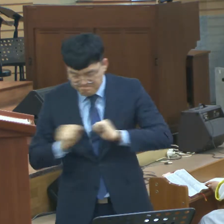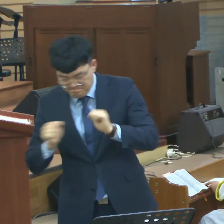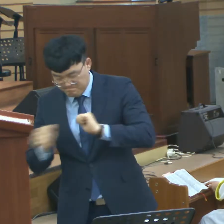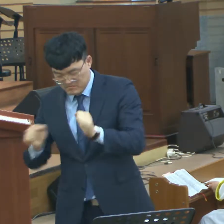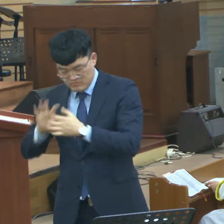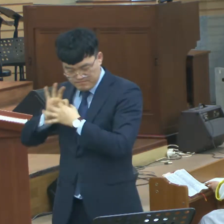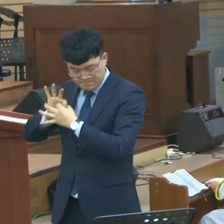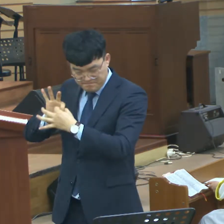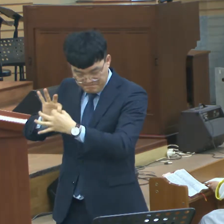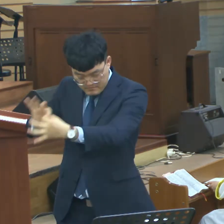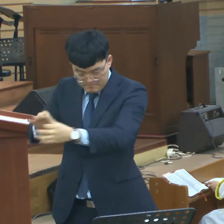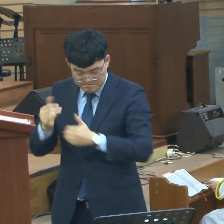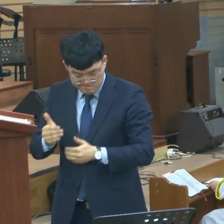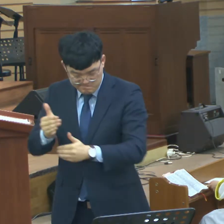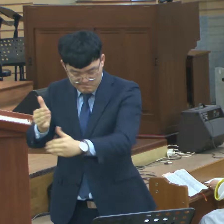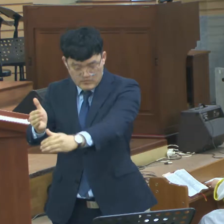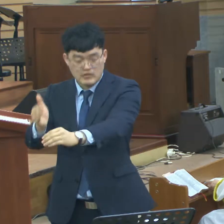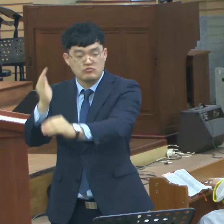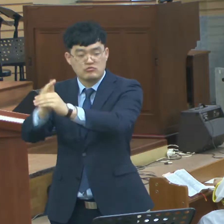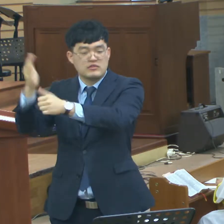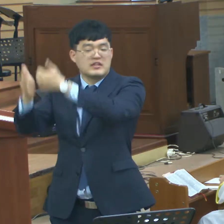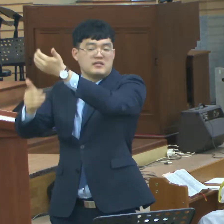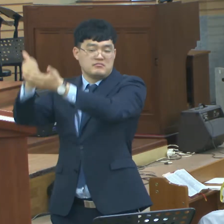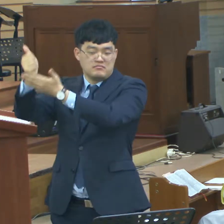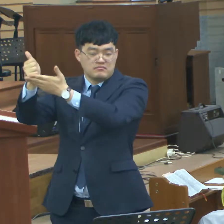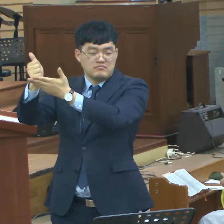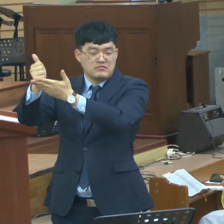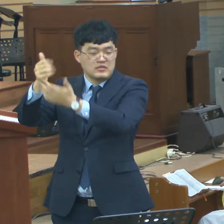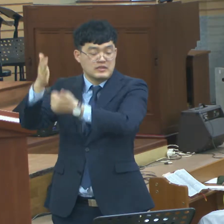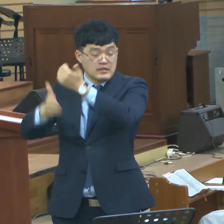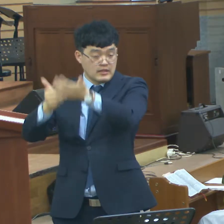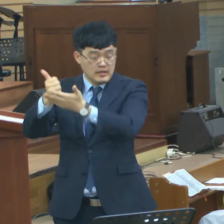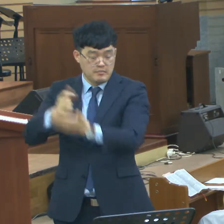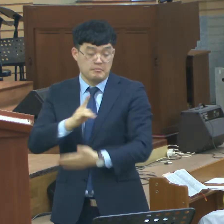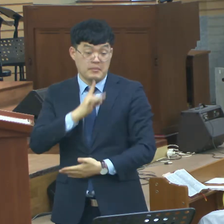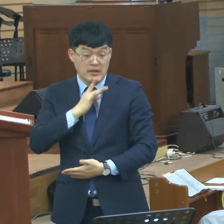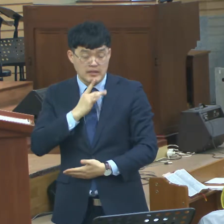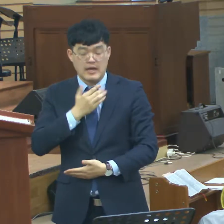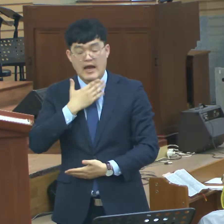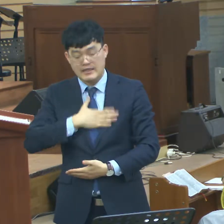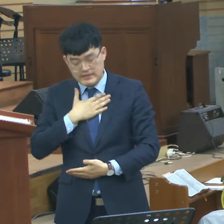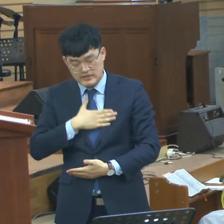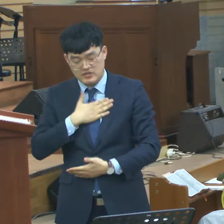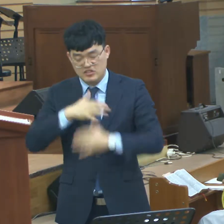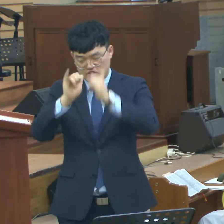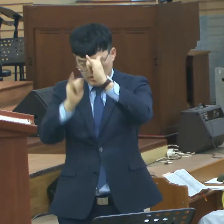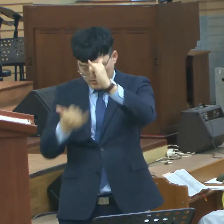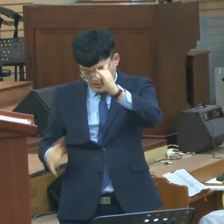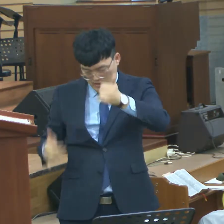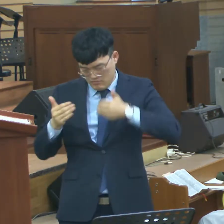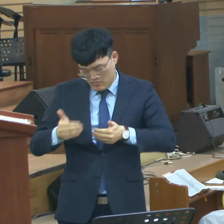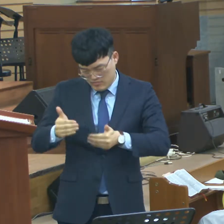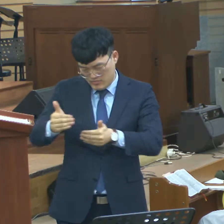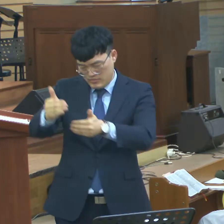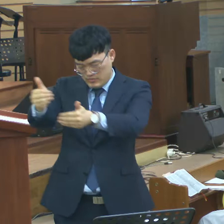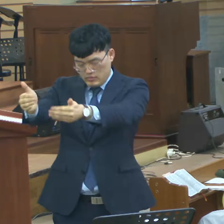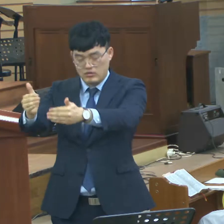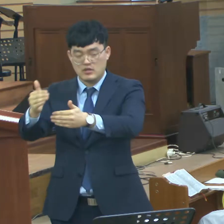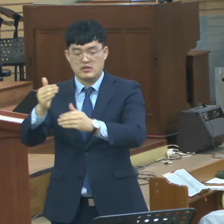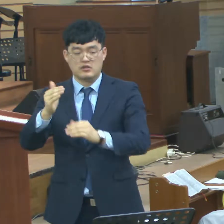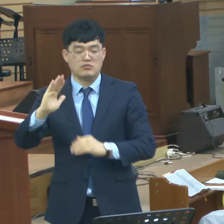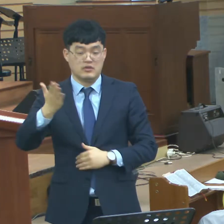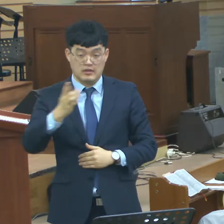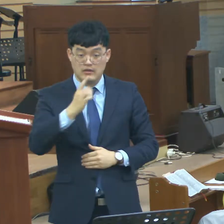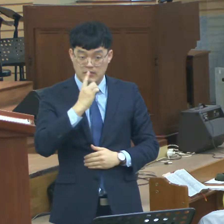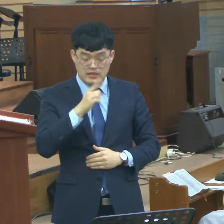역사를 계속 진행시키세요. 그리고 자기만이 쓸 수 있는 역사를 쓰시는 거예요. 그것이 오늘 본문 말씀에 굉장히 잘 나타나 있다고